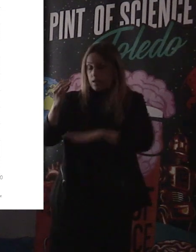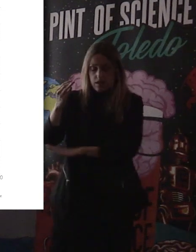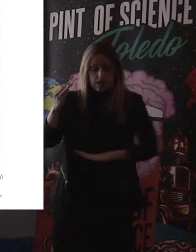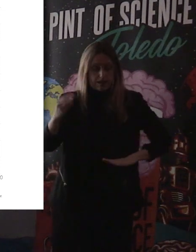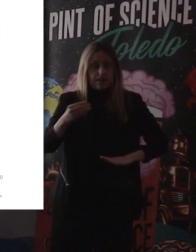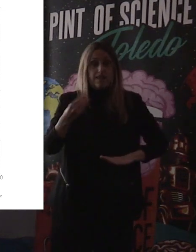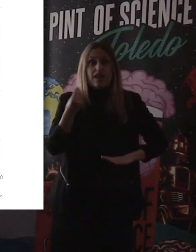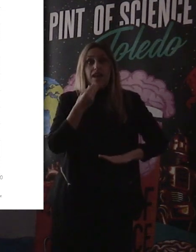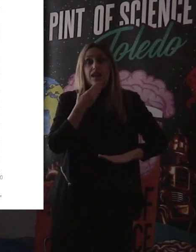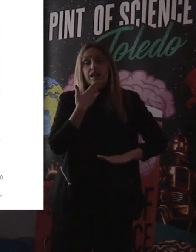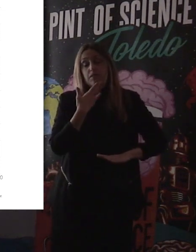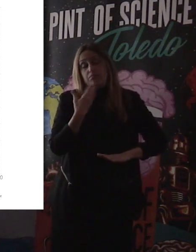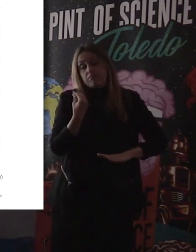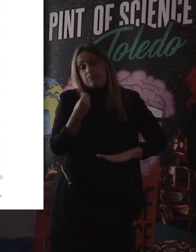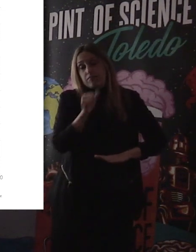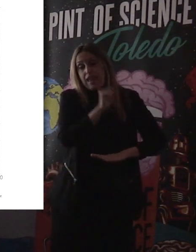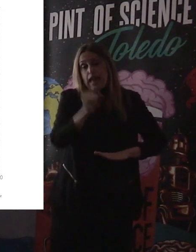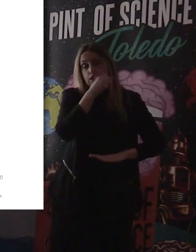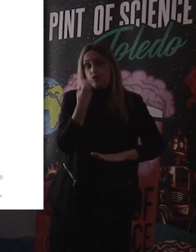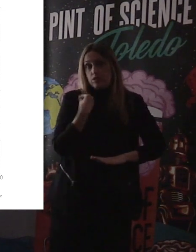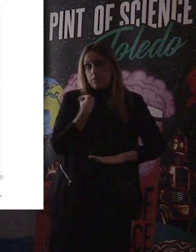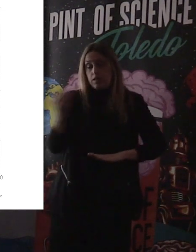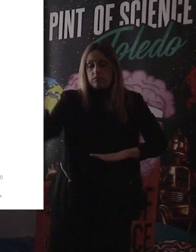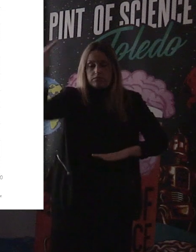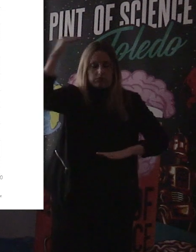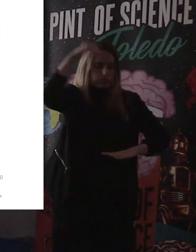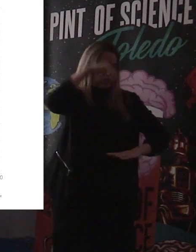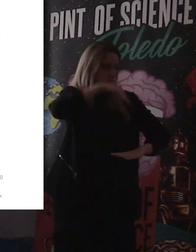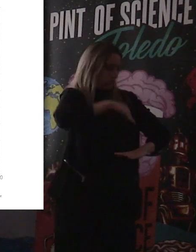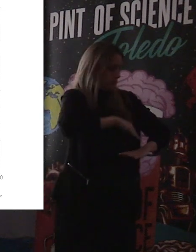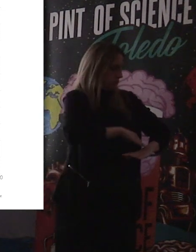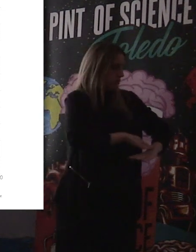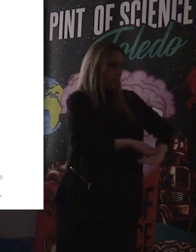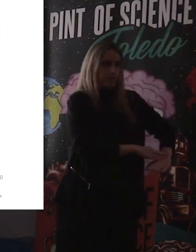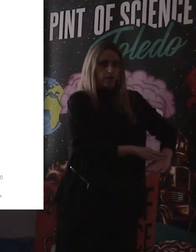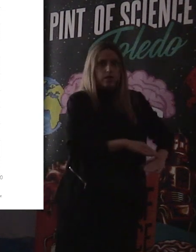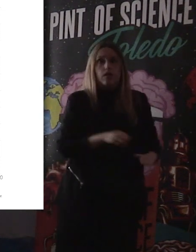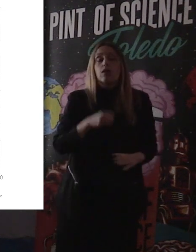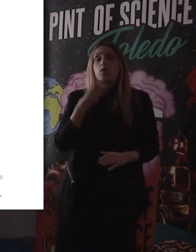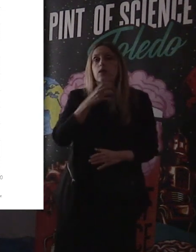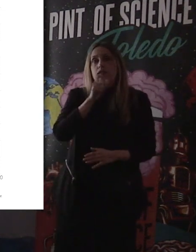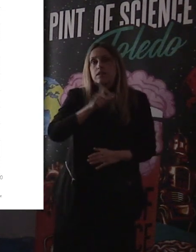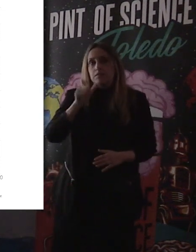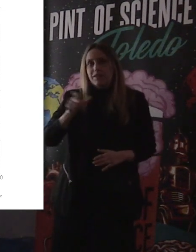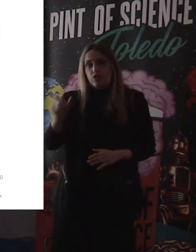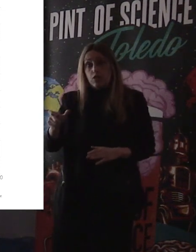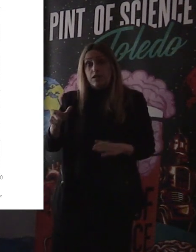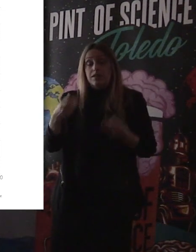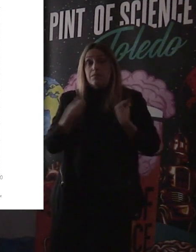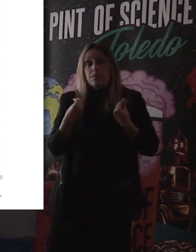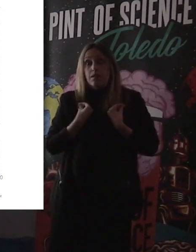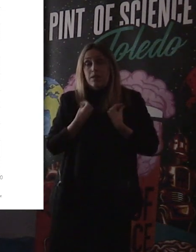años de vida y la curva muestra cuánta gente sobrevive a 40 años,